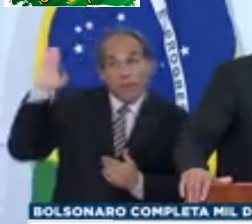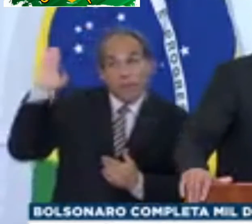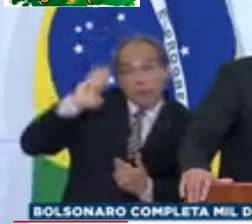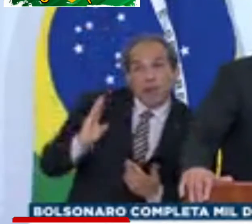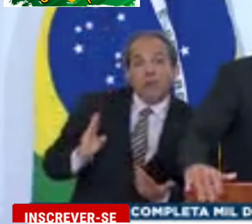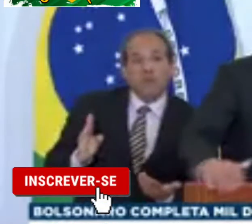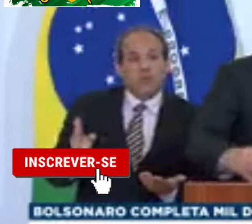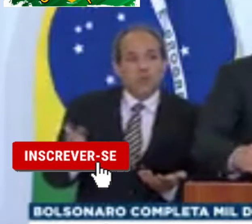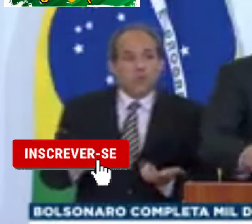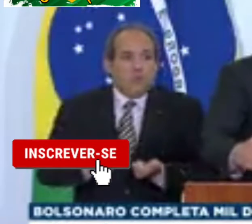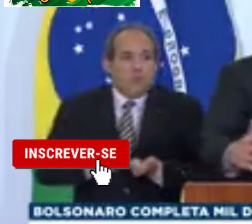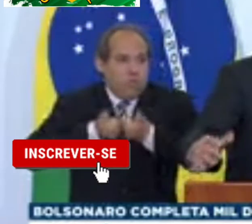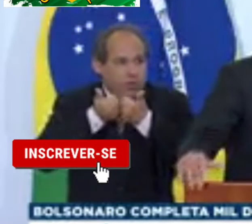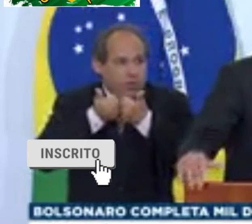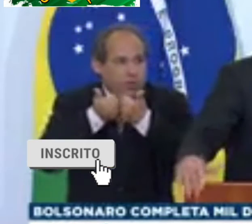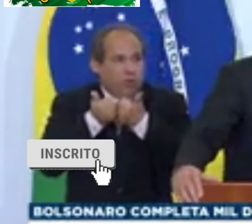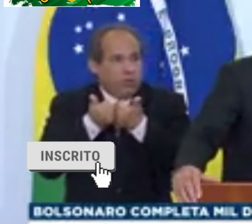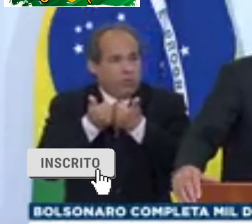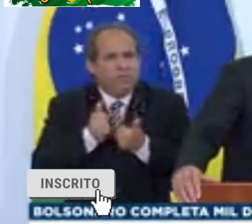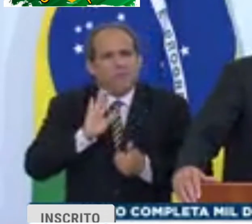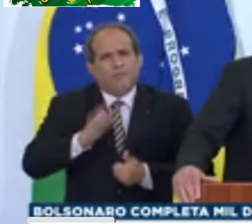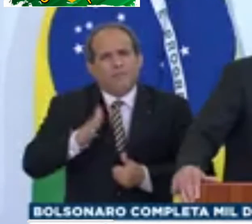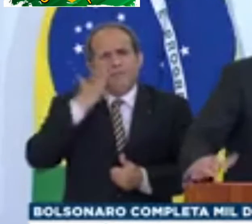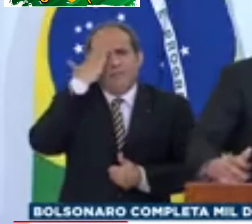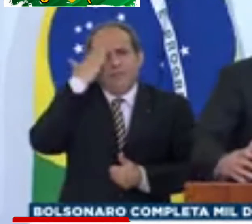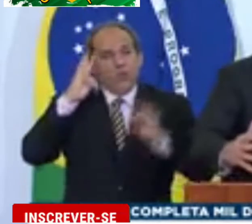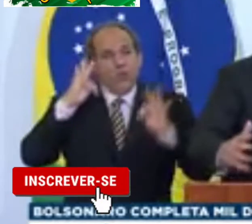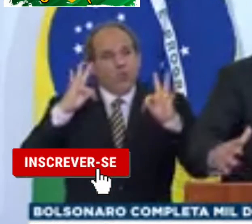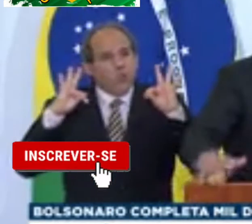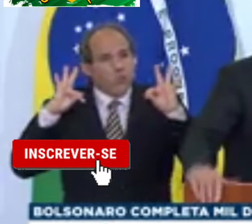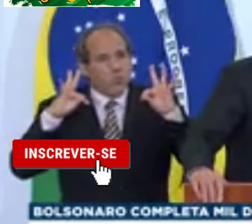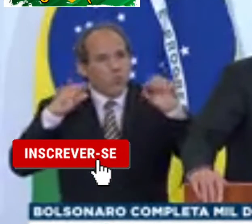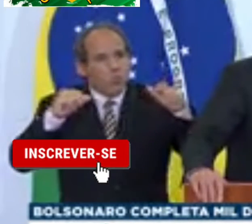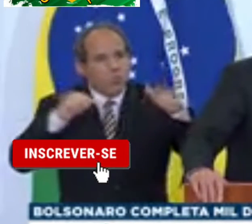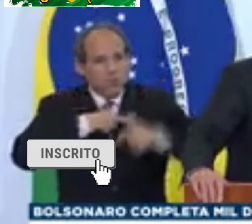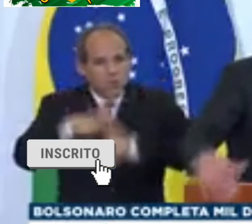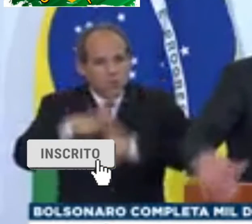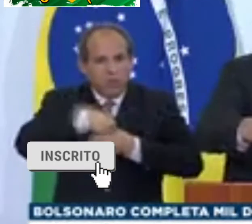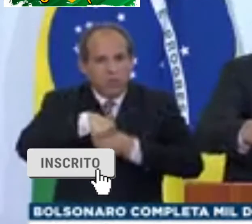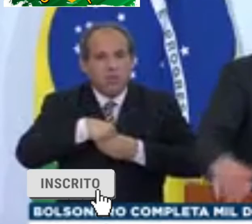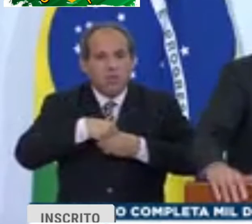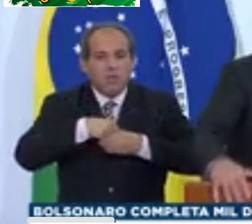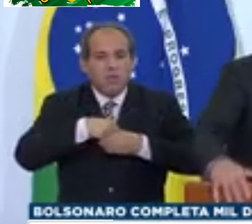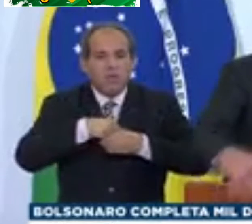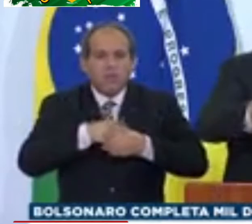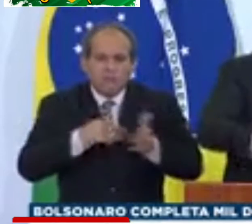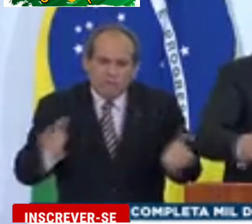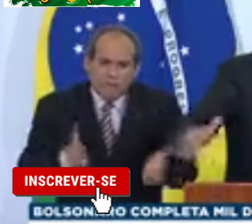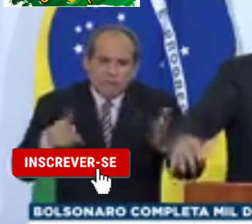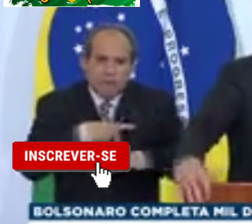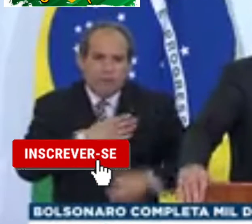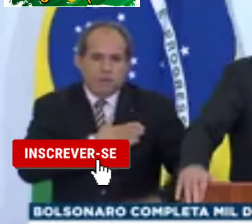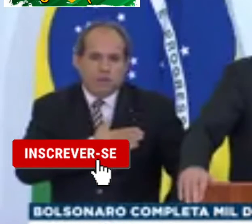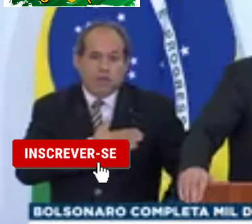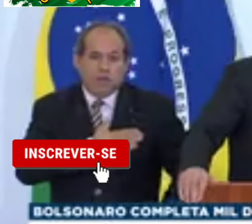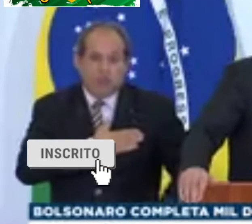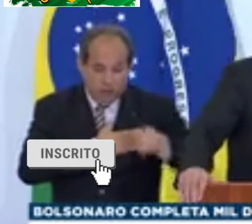é que todos nós, trabalhando pela nossa pátria, ela será melhor para todos